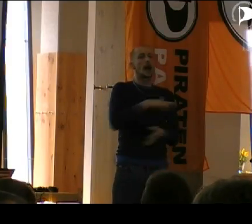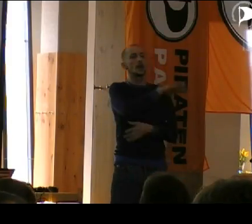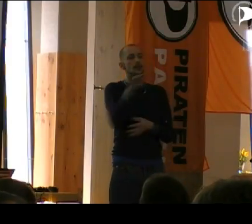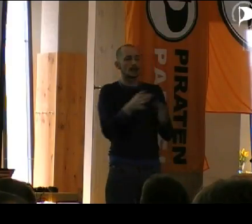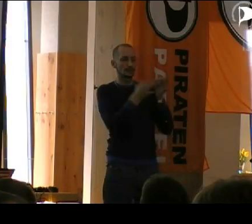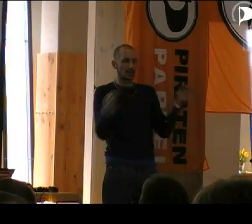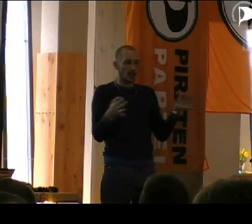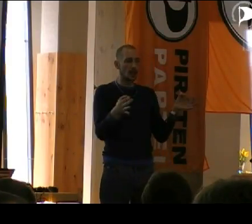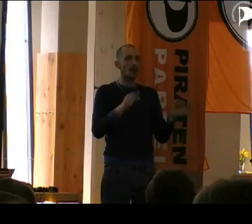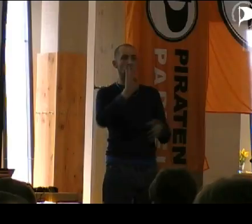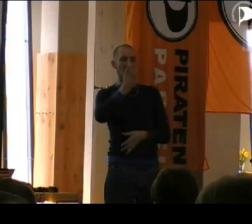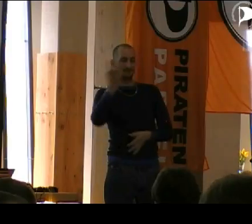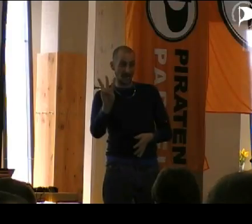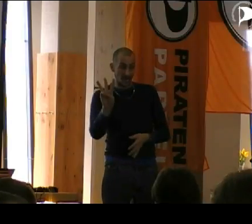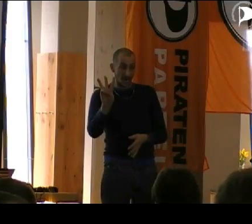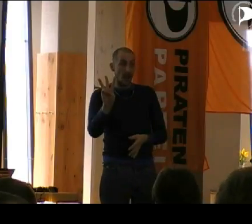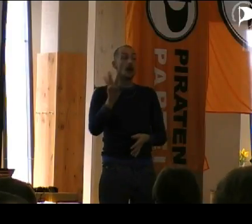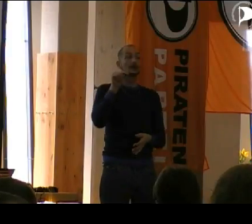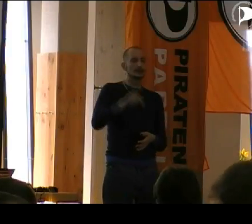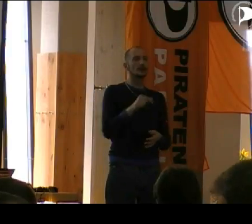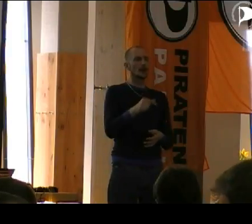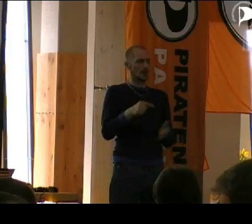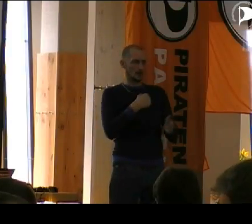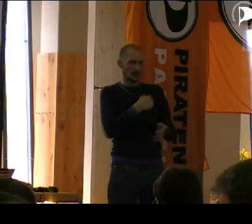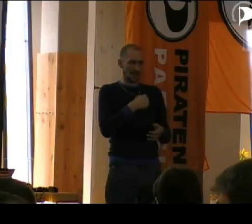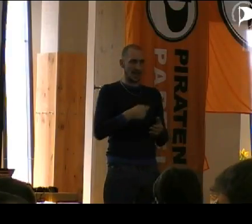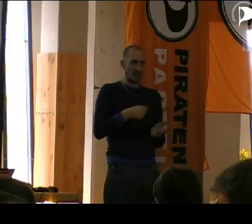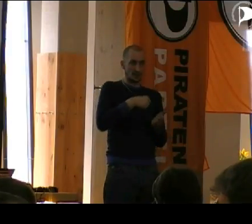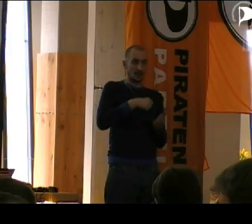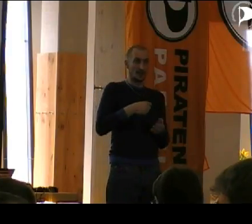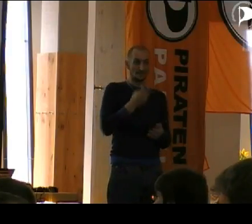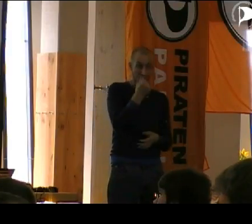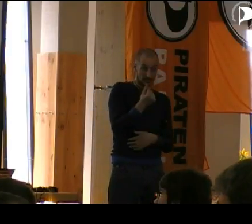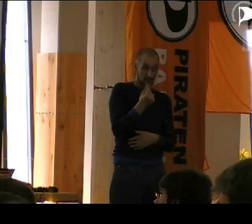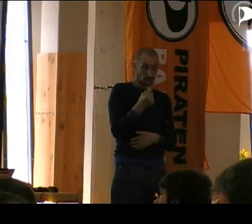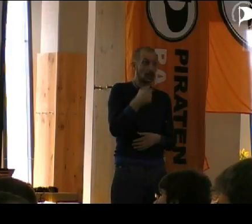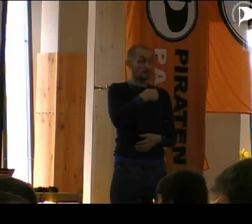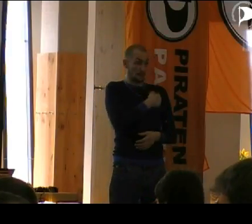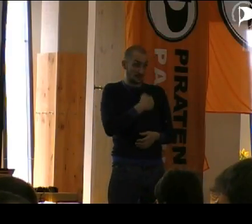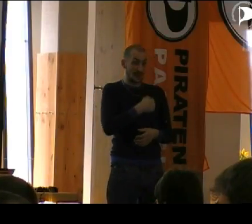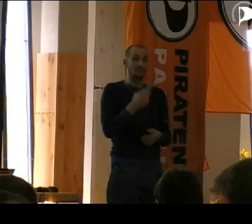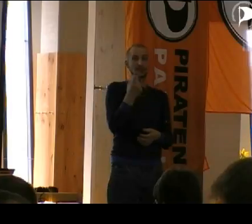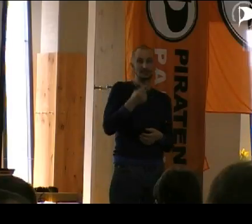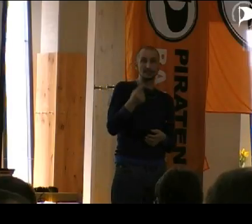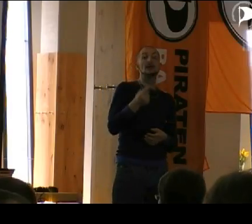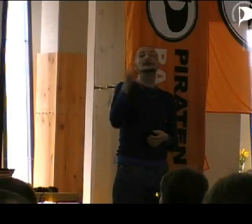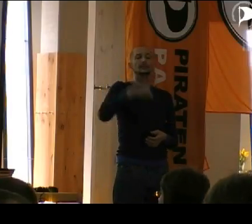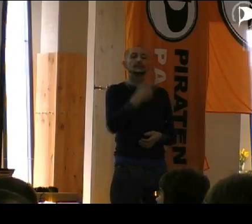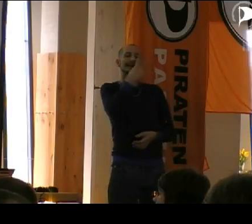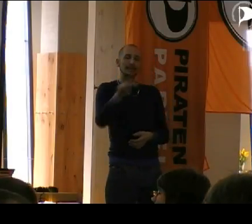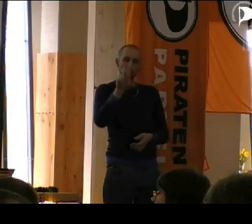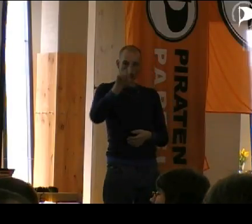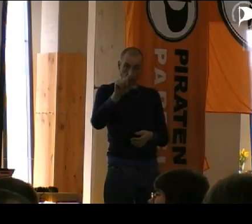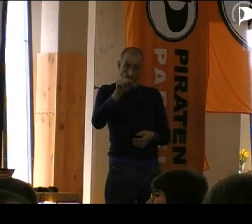bericht über die parteienfinanzierung erhalten haben das erste mal anhalt finanzierung für das jahr 2011 bei einem jahr